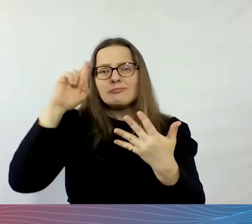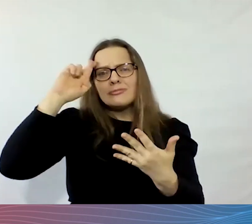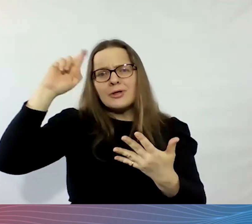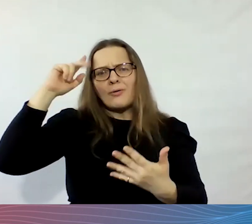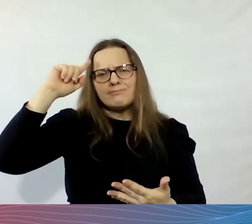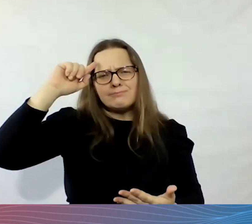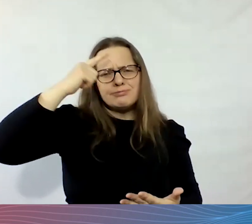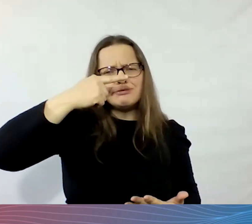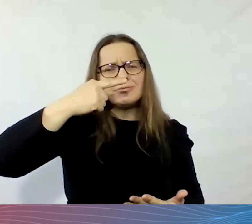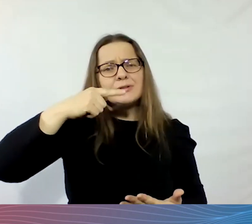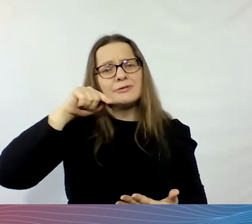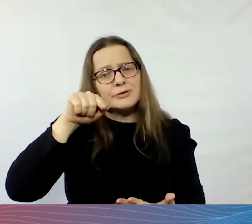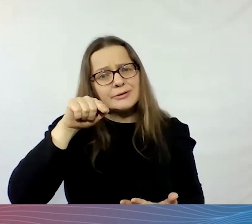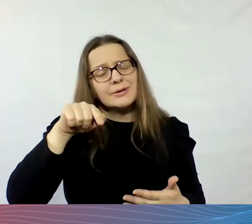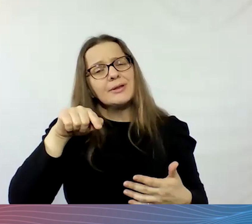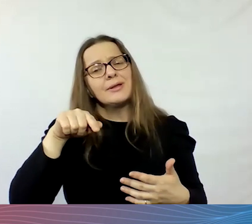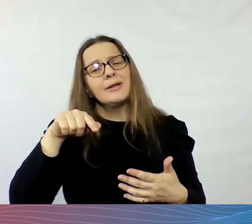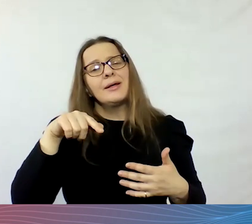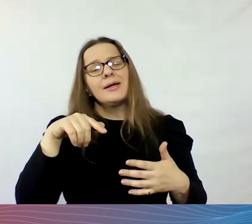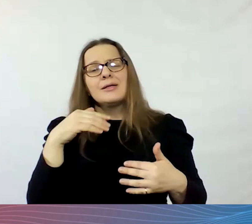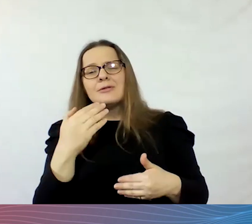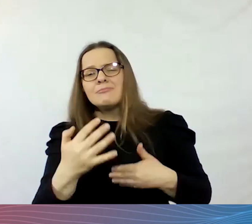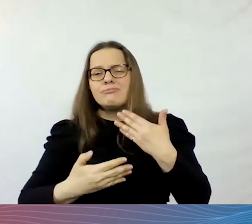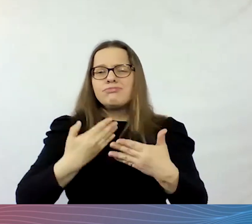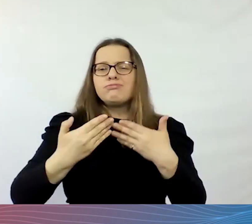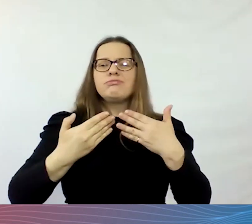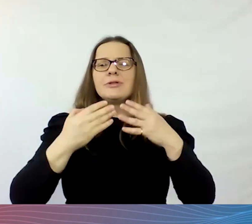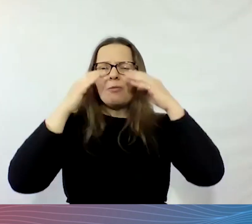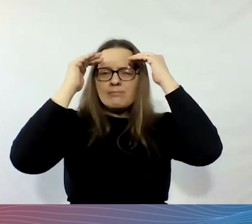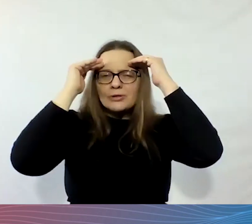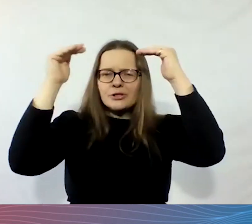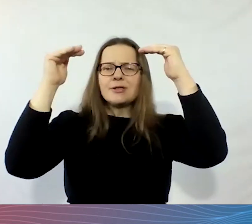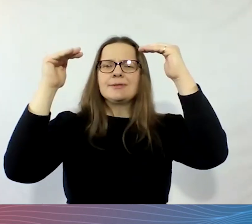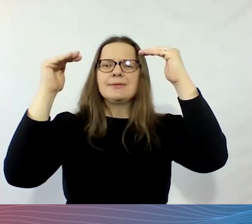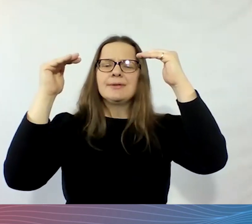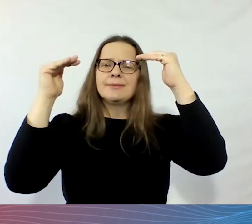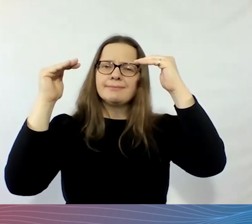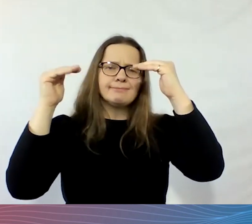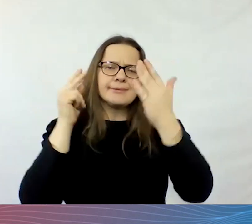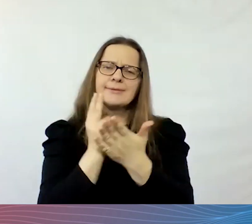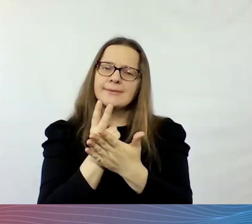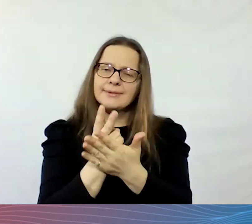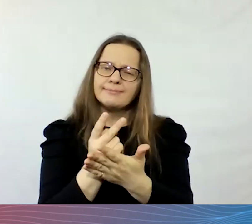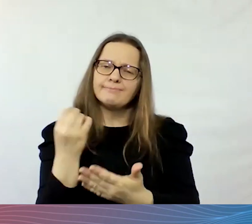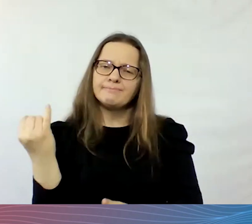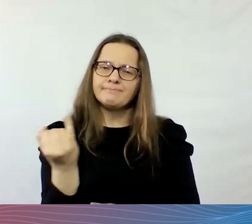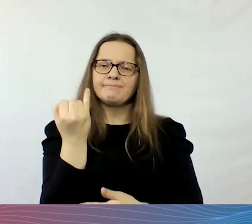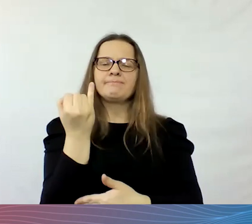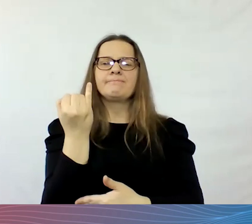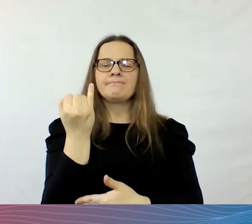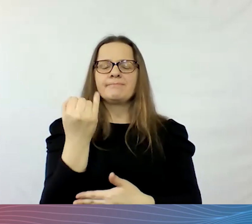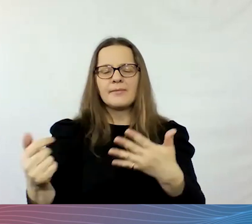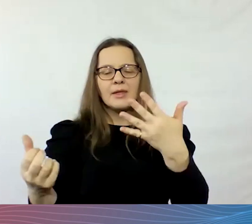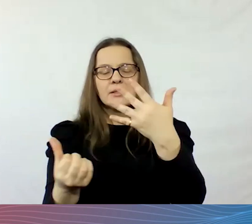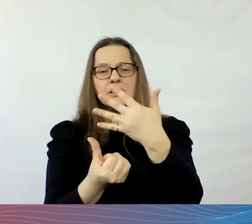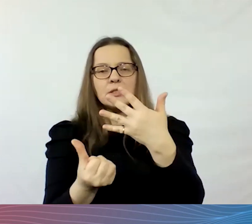todas as riquezas, realidade do corpo através da obediência. E um batismo, o que é o batismo? Irmão,